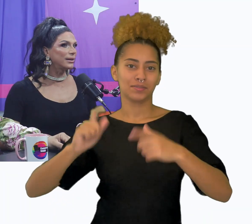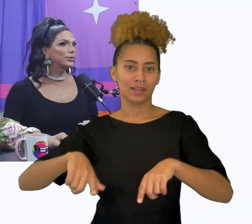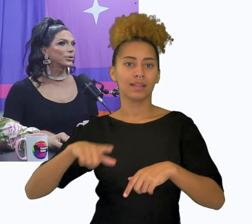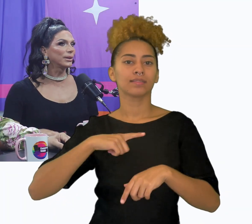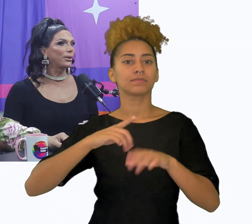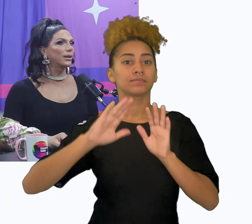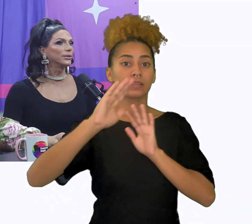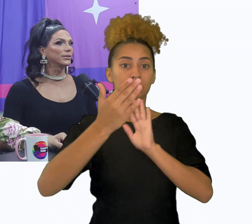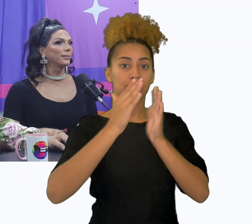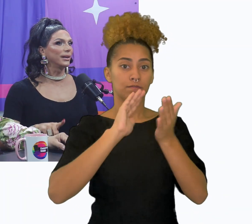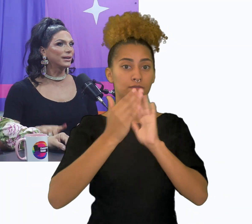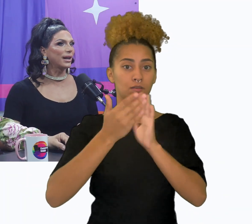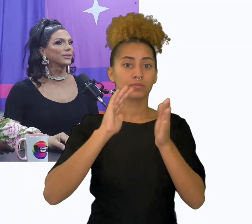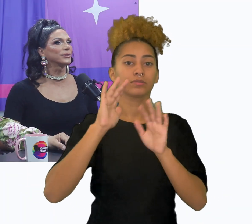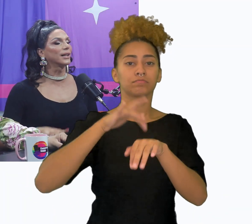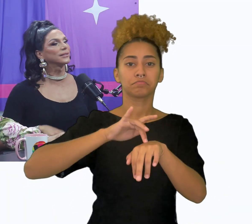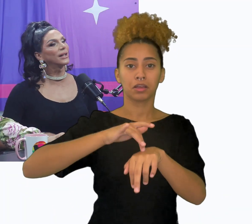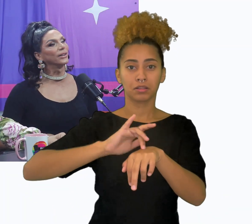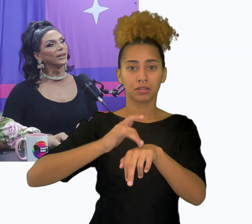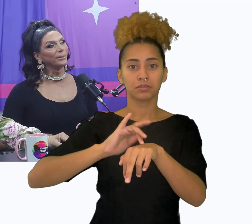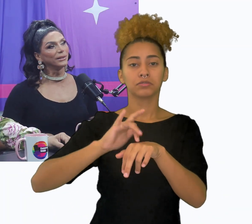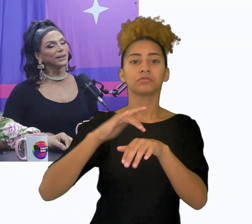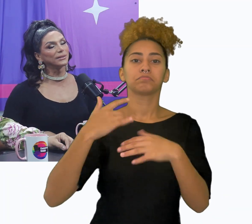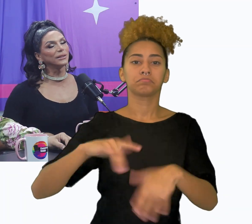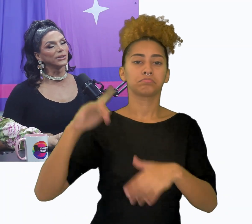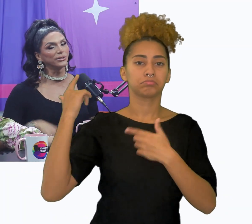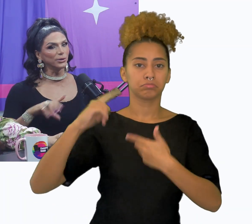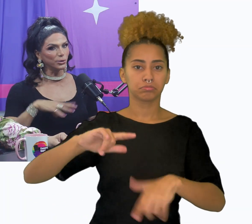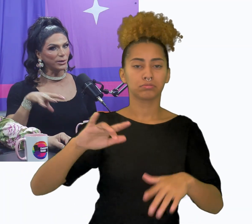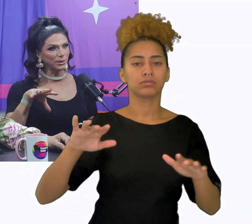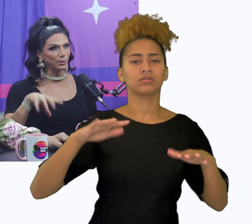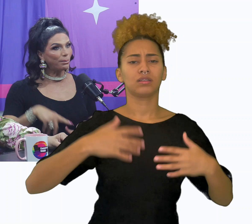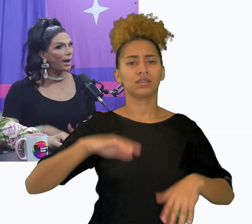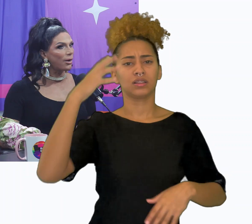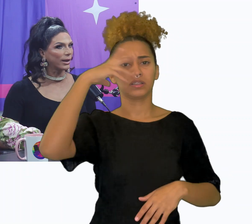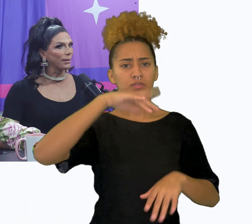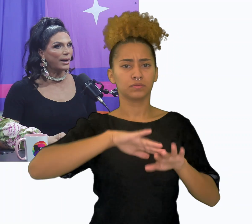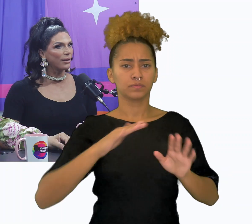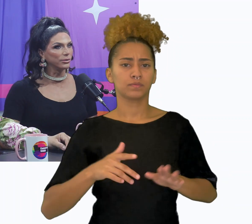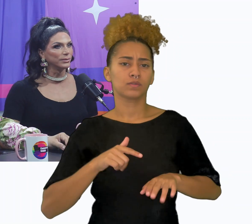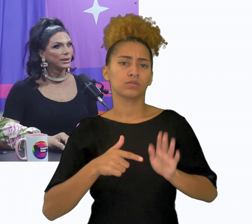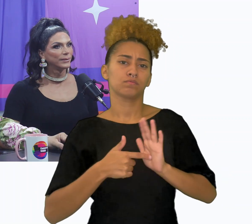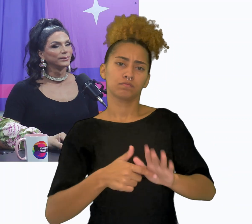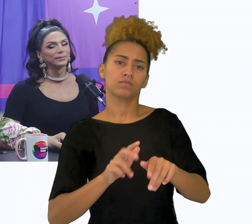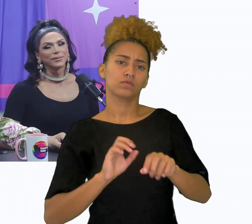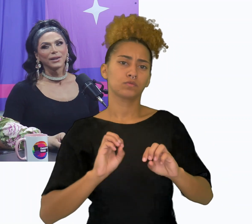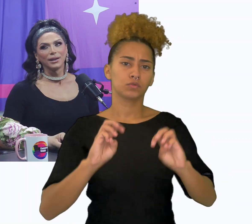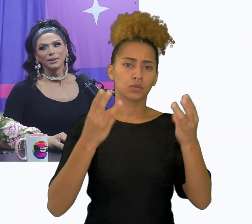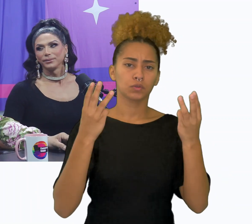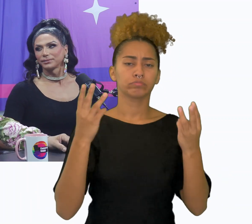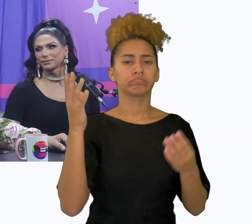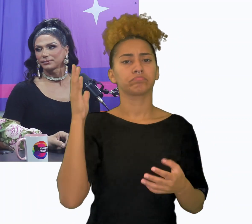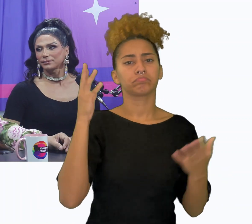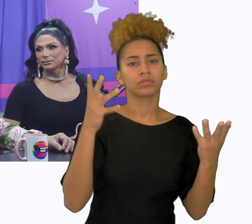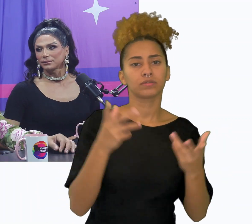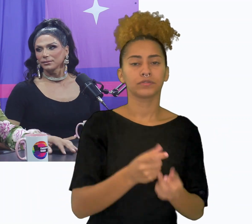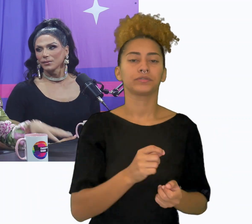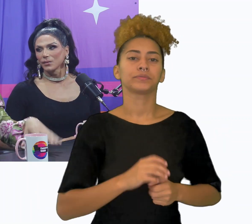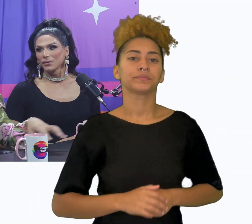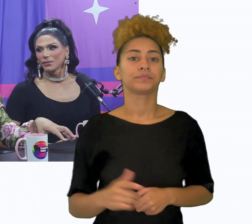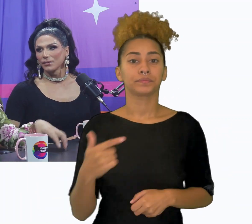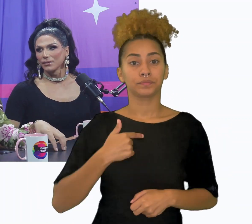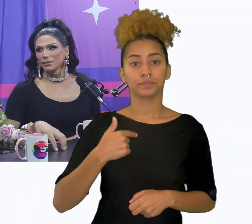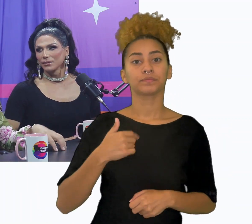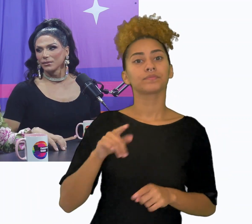de bailarinos contemporâneos também, e clássicos da cidade, era bem interessante. Eles faziam show em cima do palco, era bravo. Eu já sou